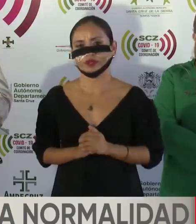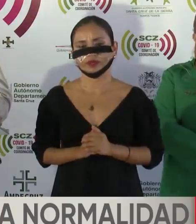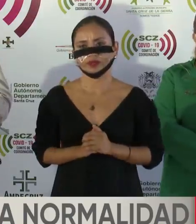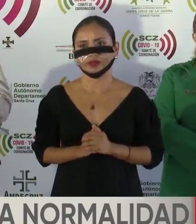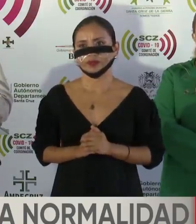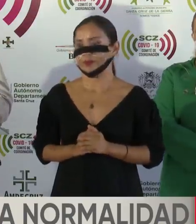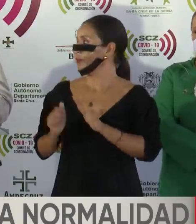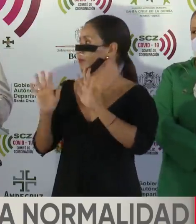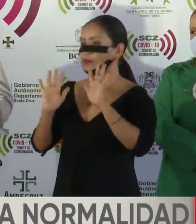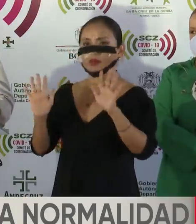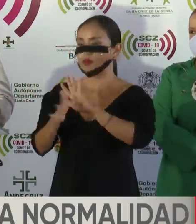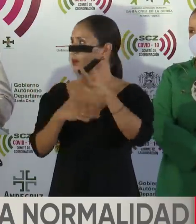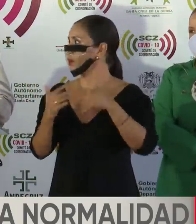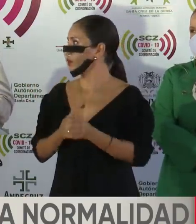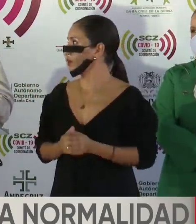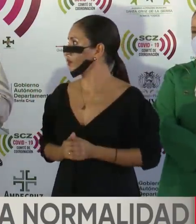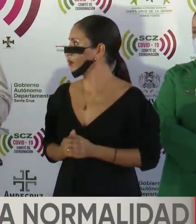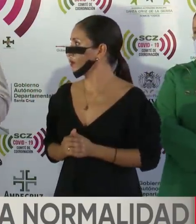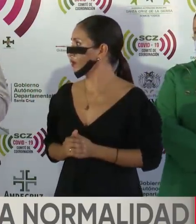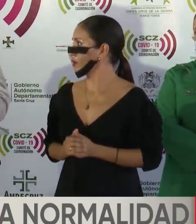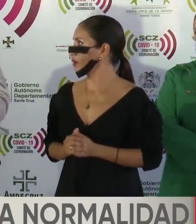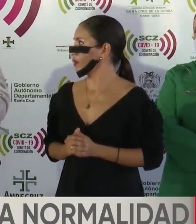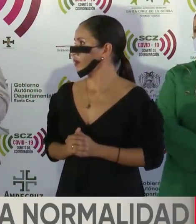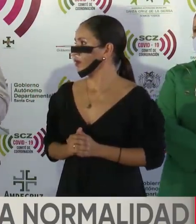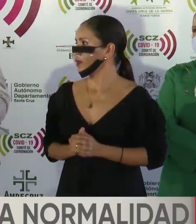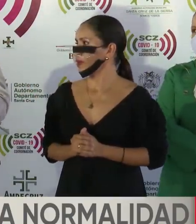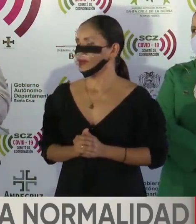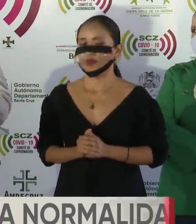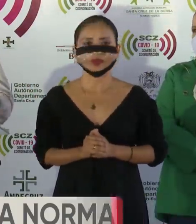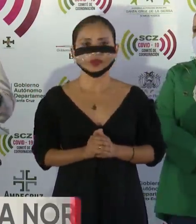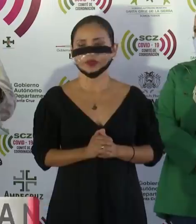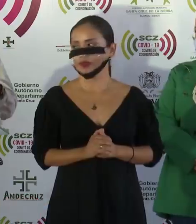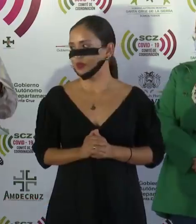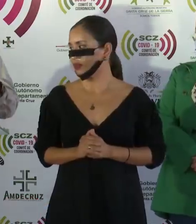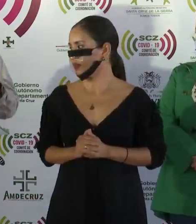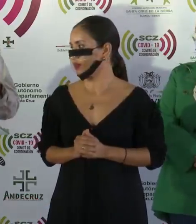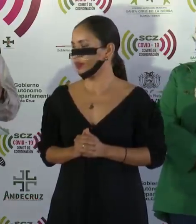Hola. Esto es todo. Vamos, ¿cómo pueden escuchar? Muy bien.